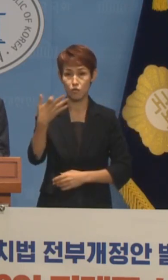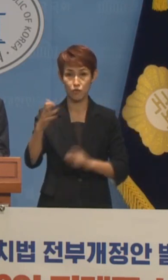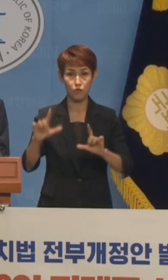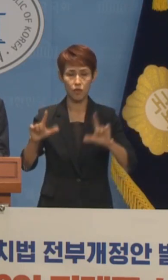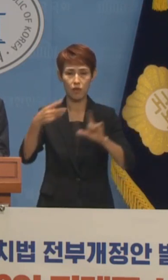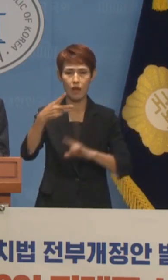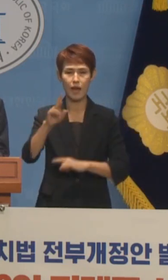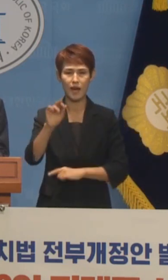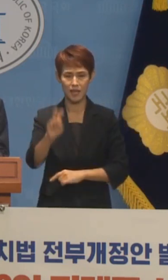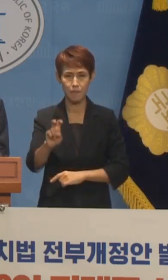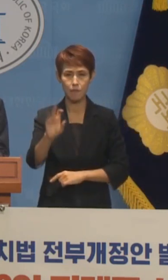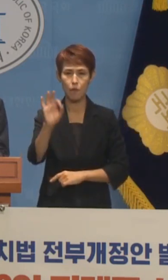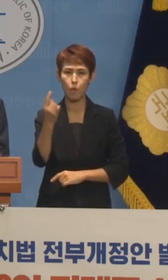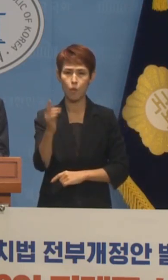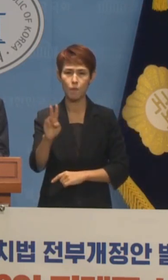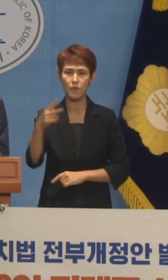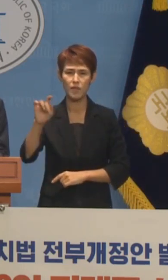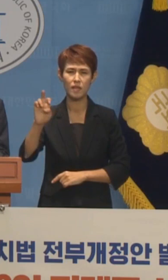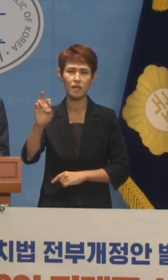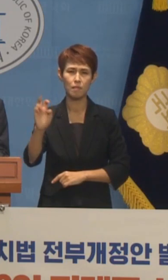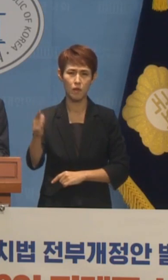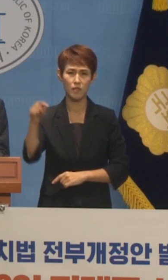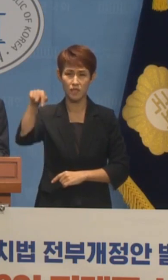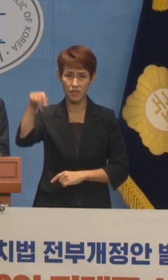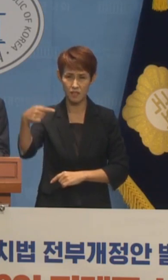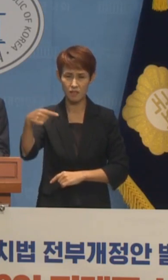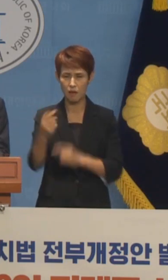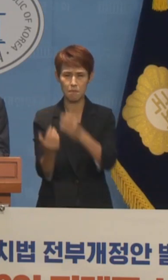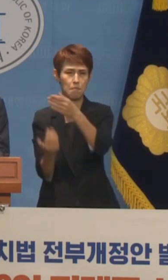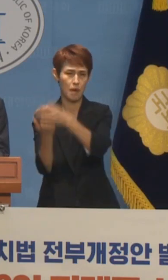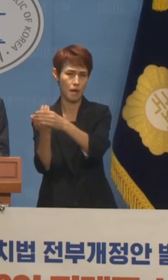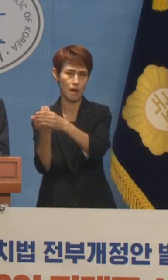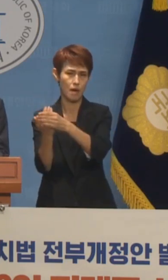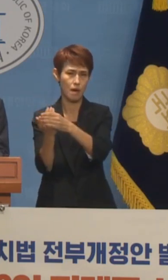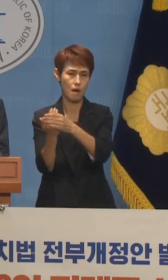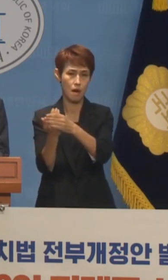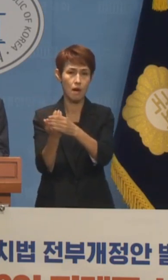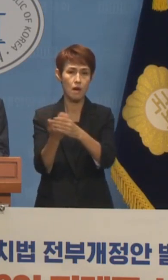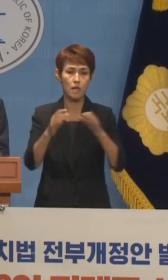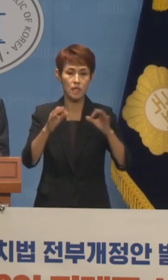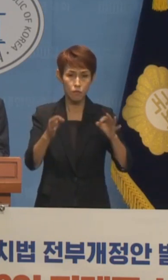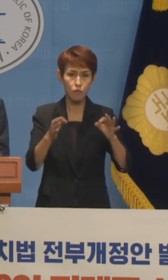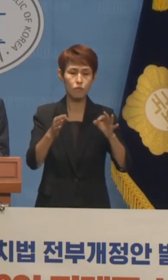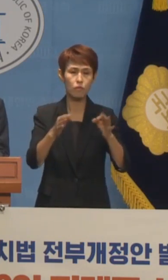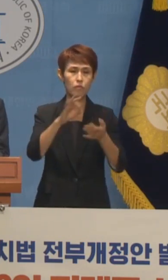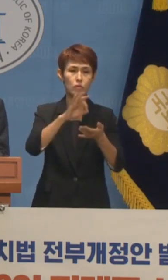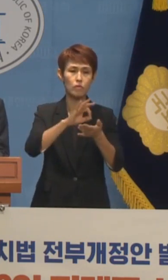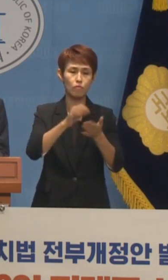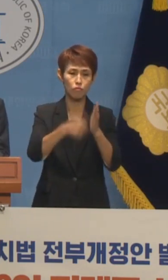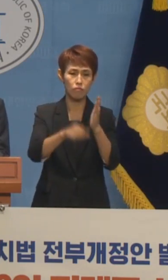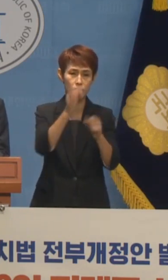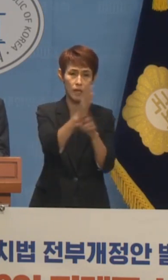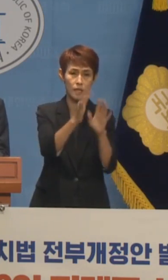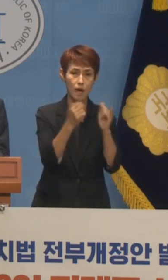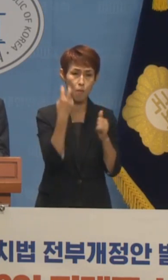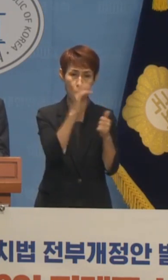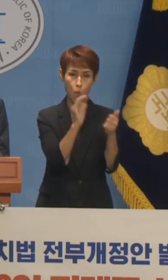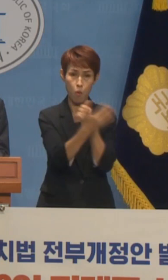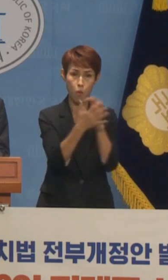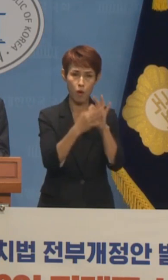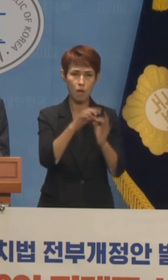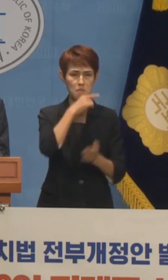라임 옵티머스 등 사모펀드 사태에 이르기까지 금융당국의 금융소비자 보호 미흡에 따른 대규모